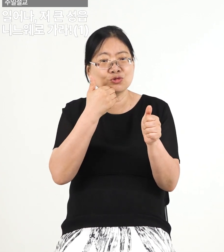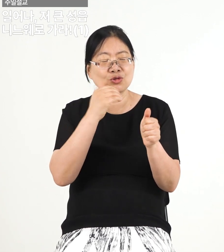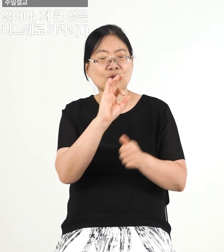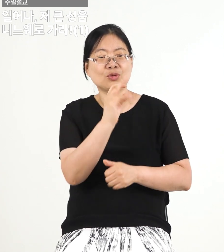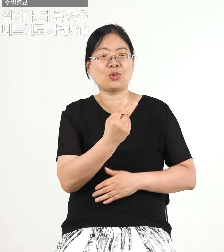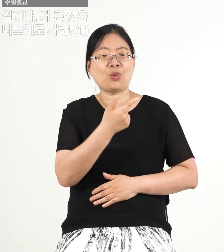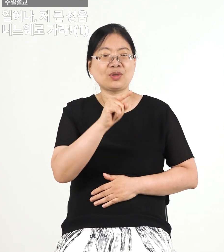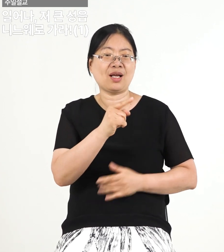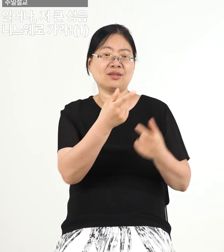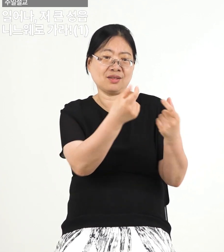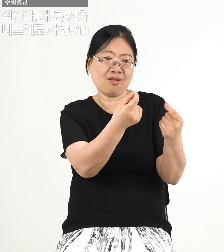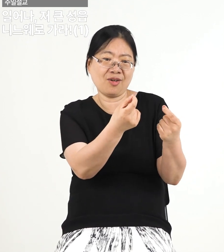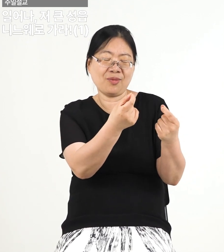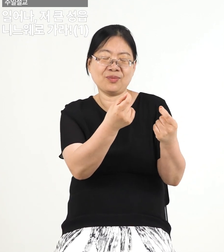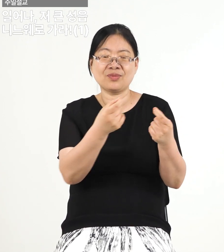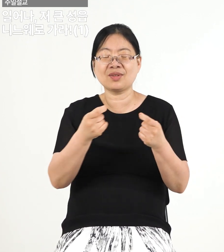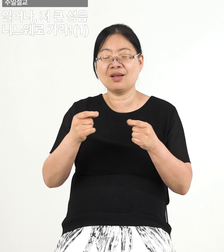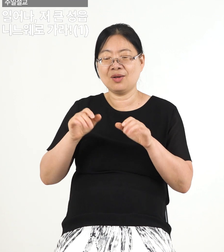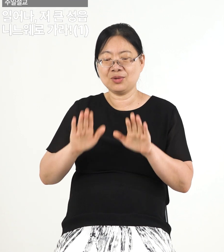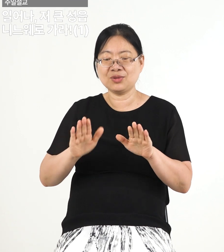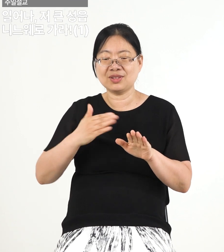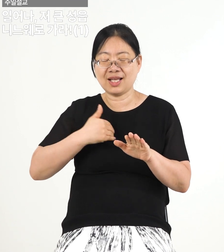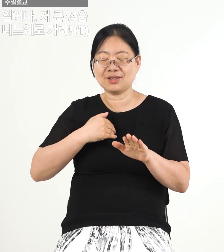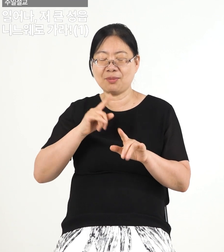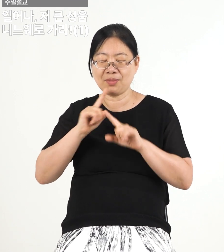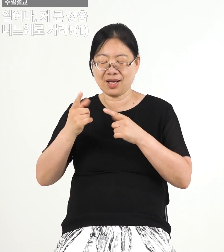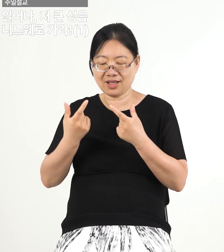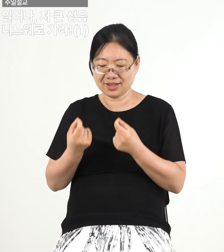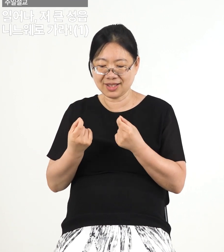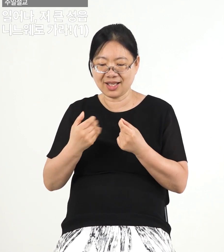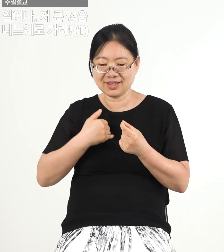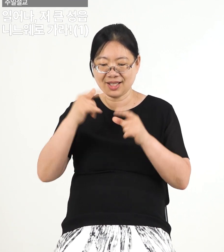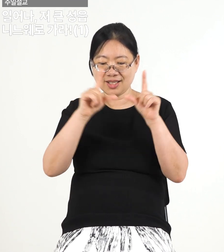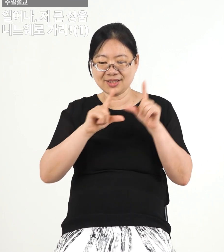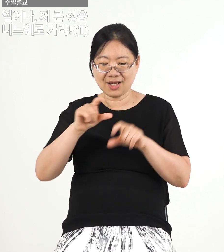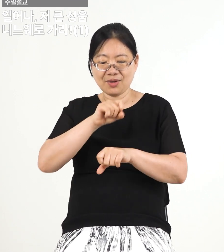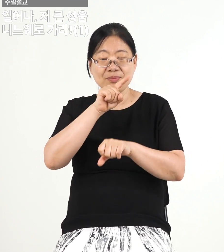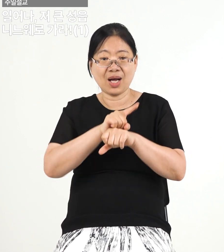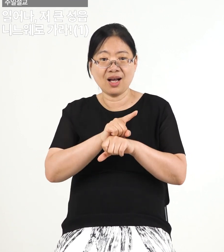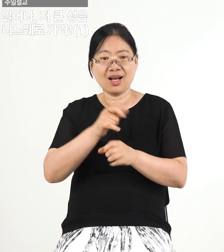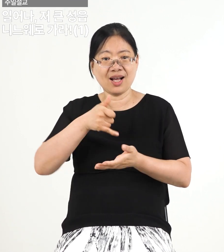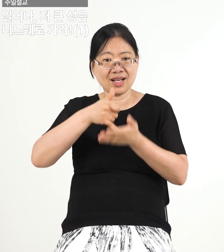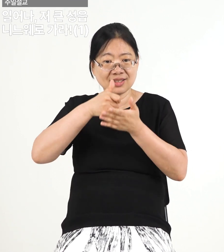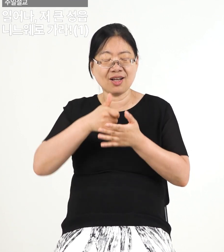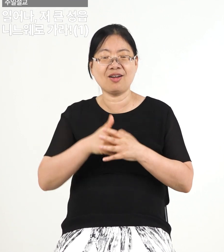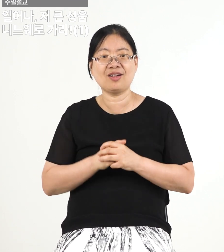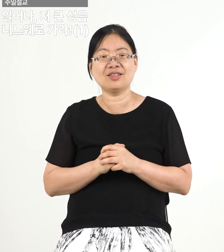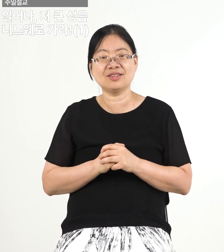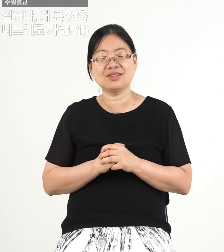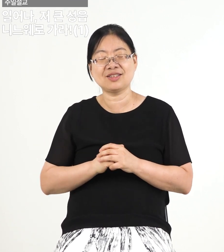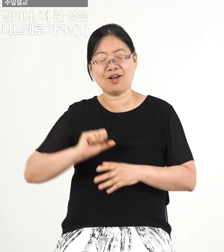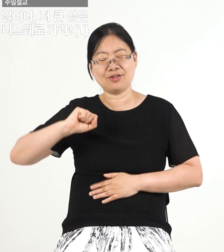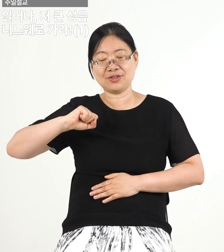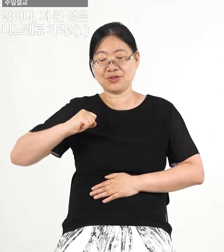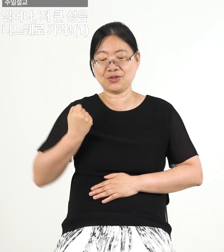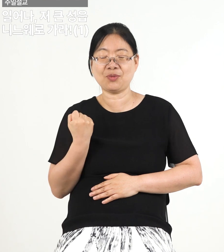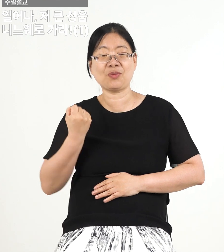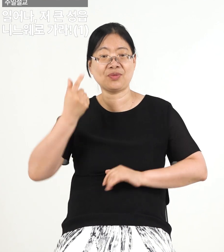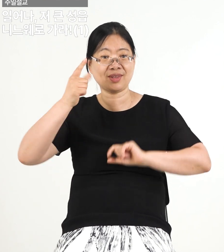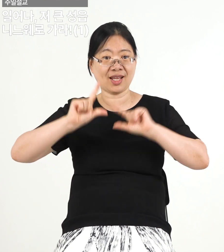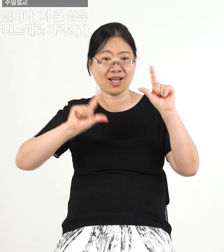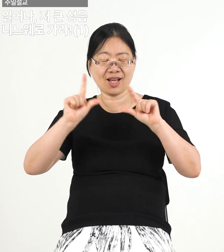요나였듯이 나였구나. 내 삶과 성품과 인격과 순종의